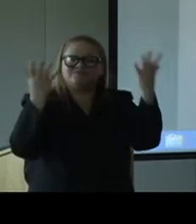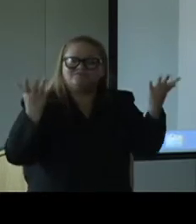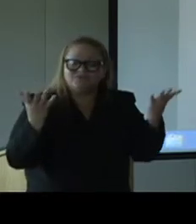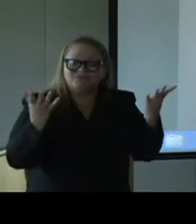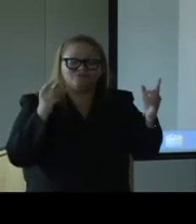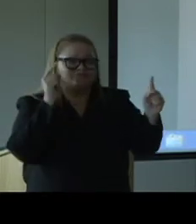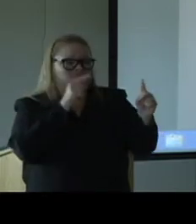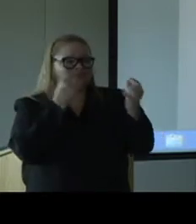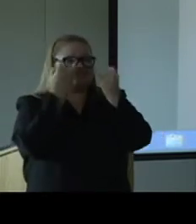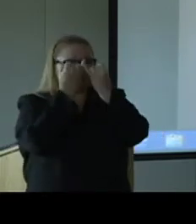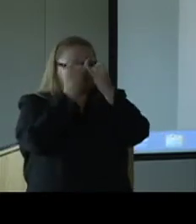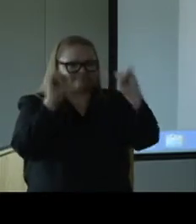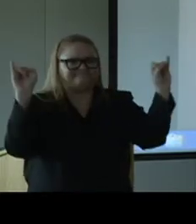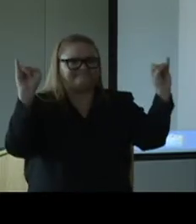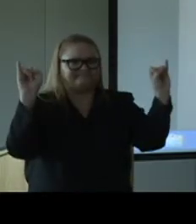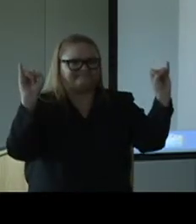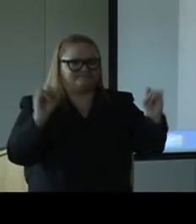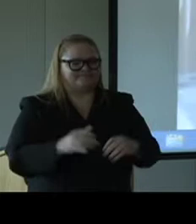y funcionalidad.